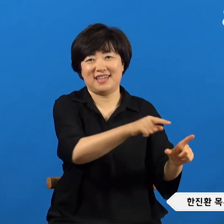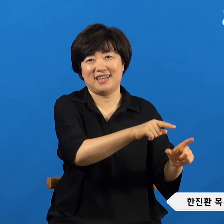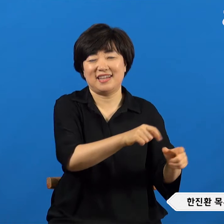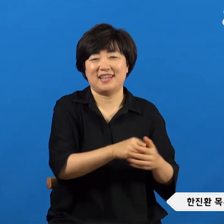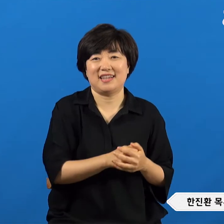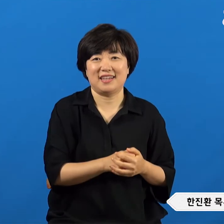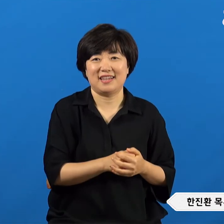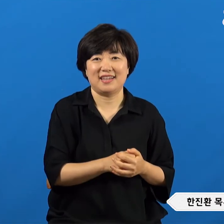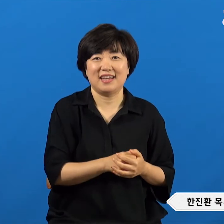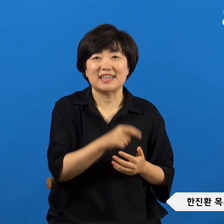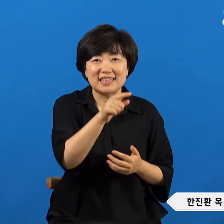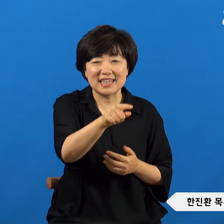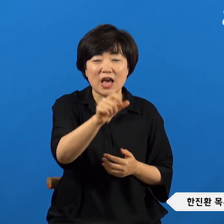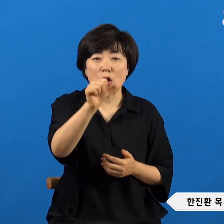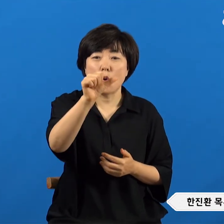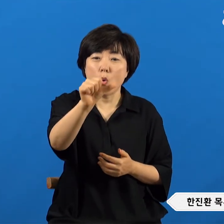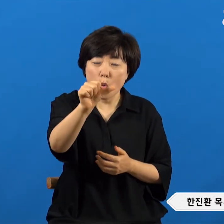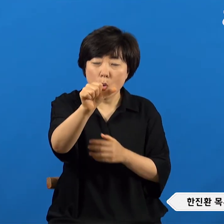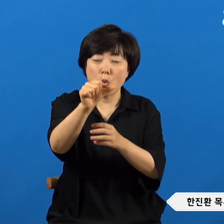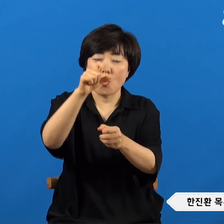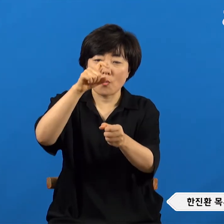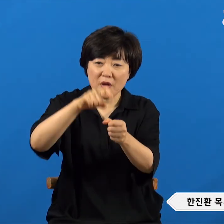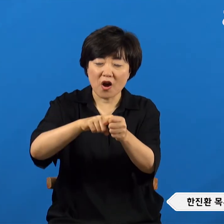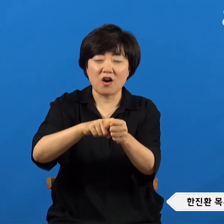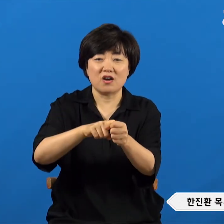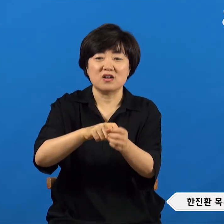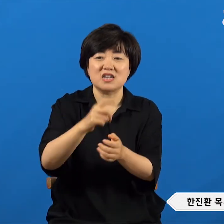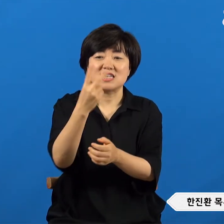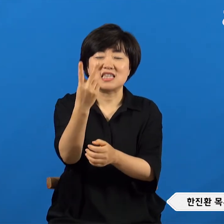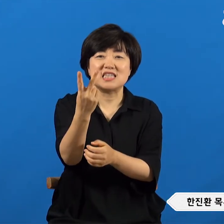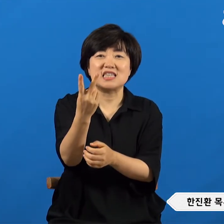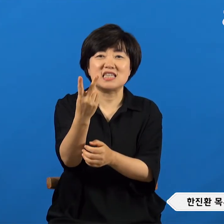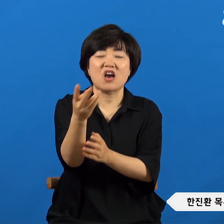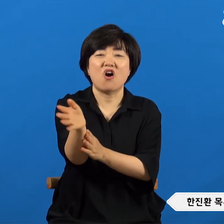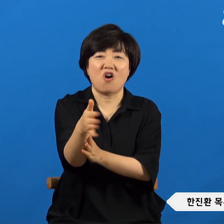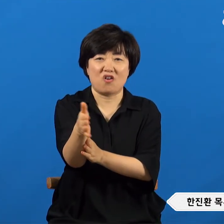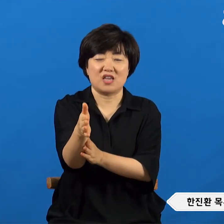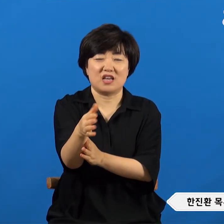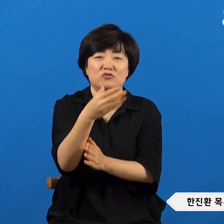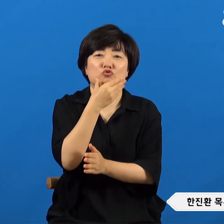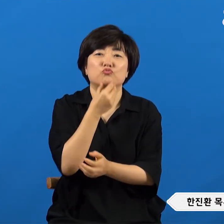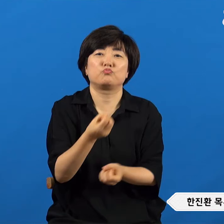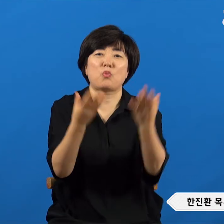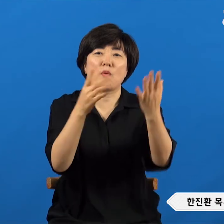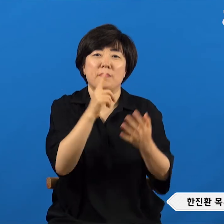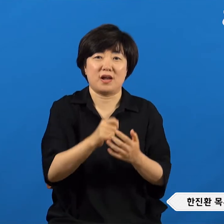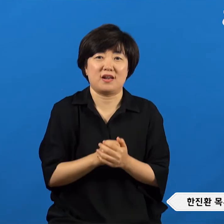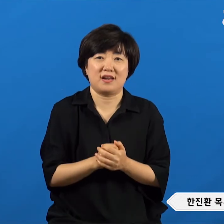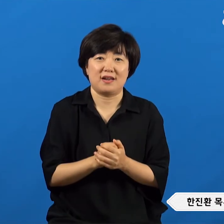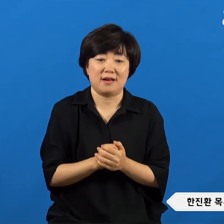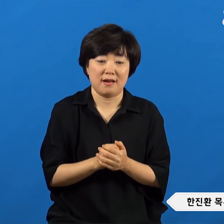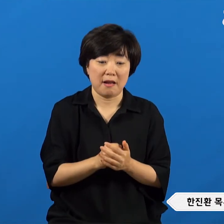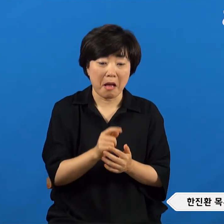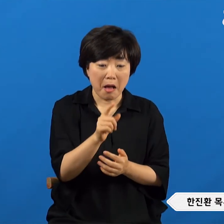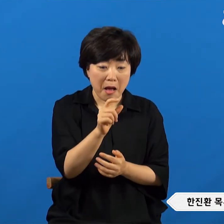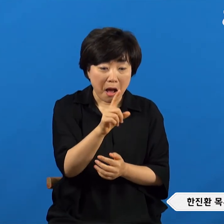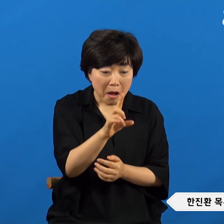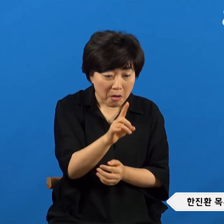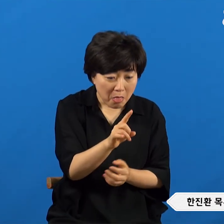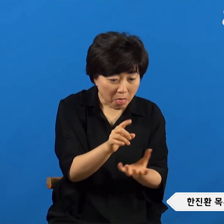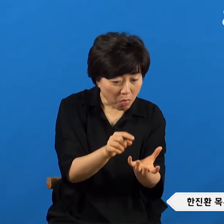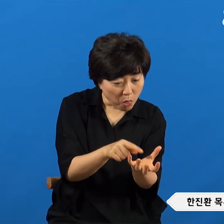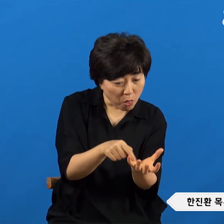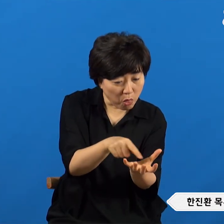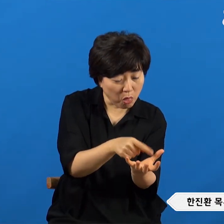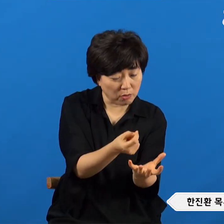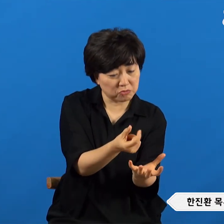그것이 오병이어의 축복이라고 생각합니다. 자꾸 늘어나는 오병이어는 물질에만